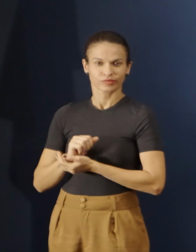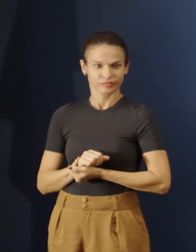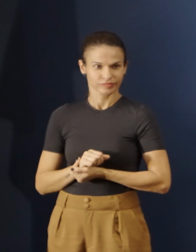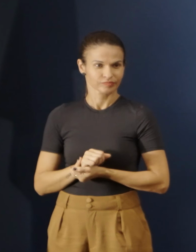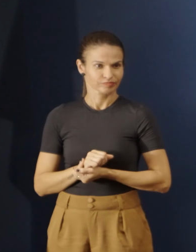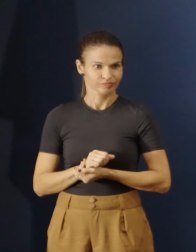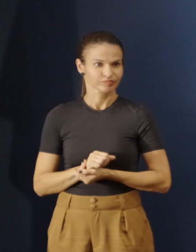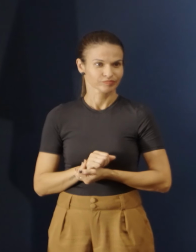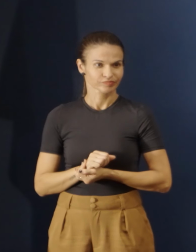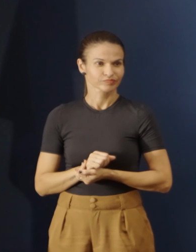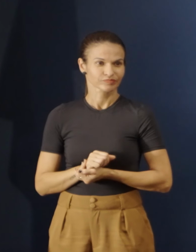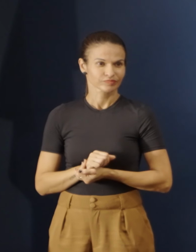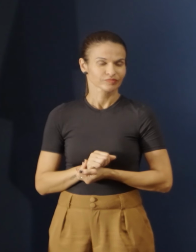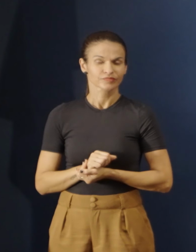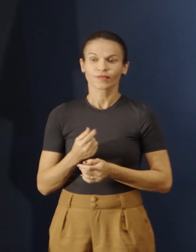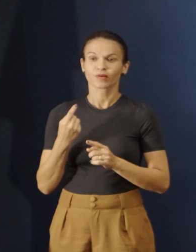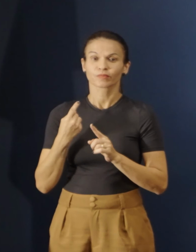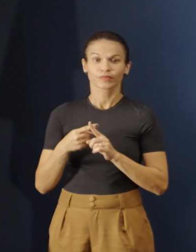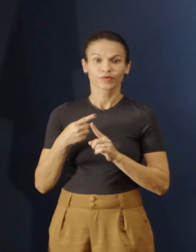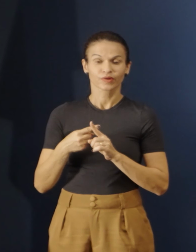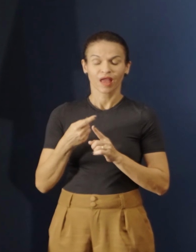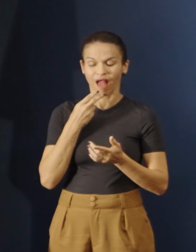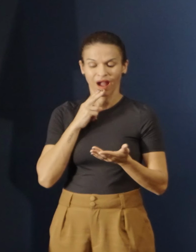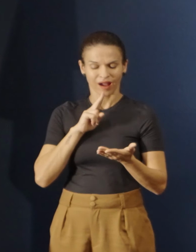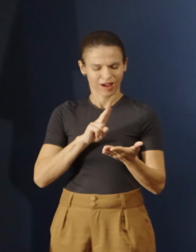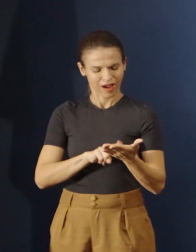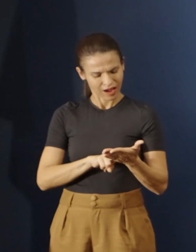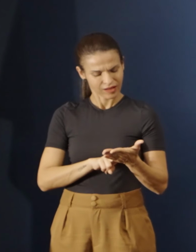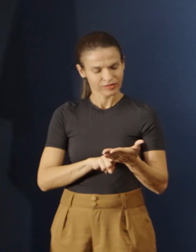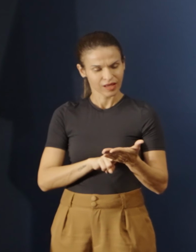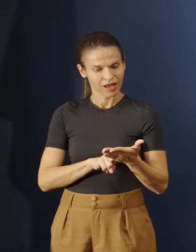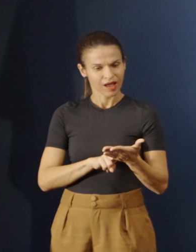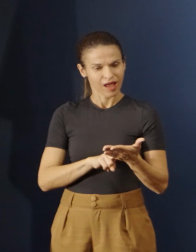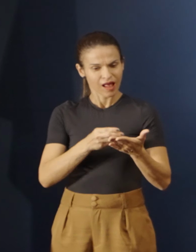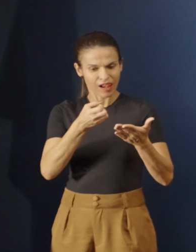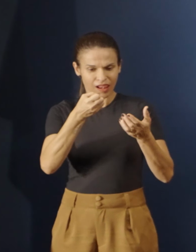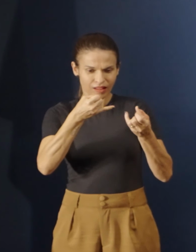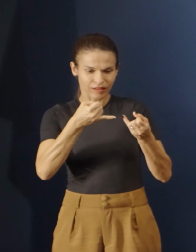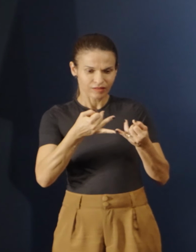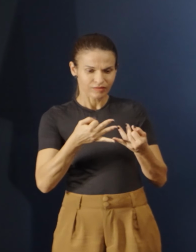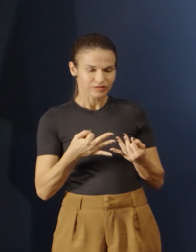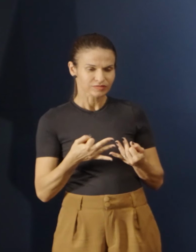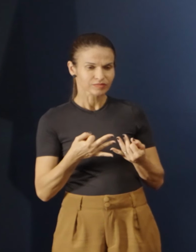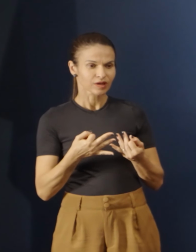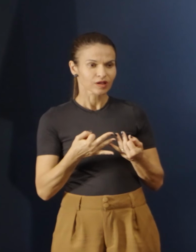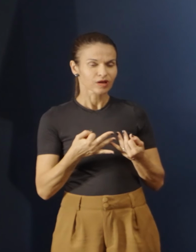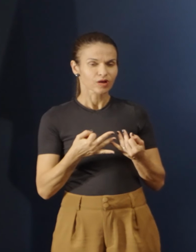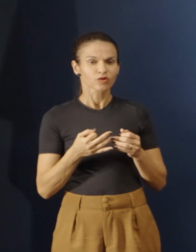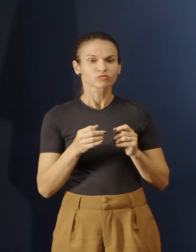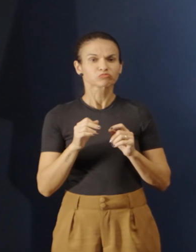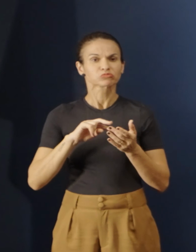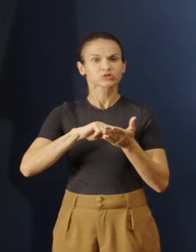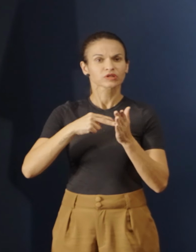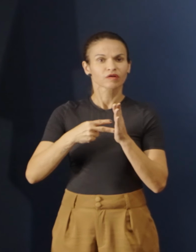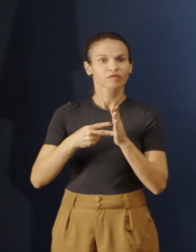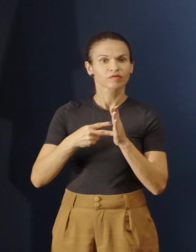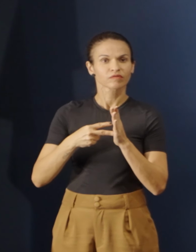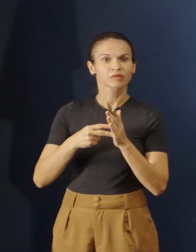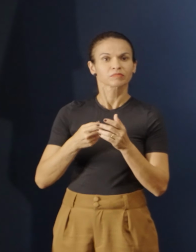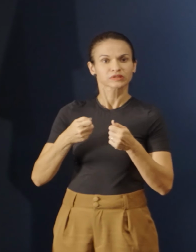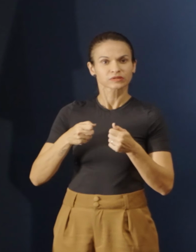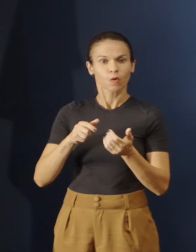eu não sou nostálgico nesse ponto. Por quê? Porque a carta, ela pressupõe uma liturgia. O que era a liturgia? Você tinha que pegar